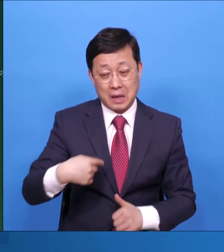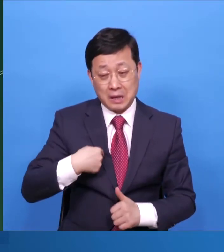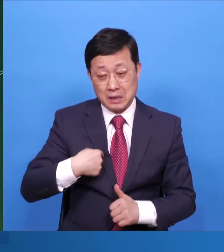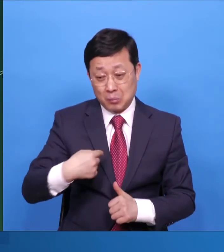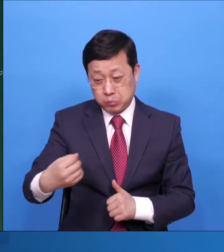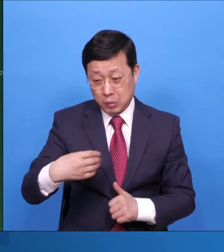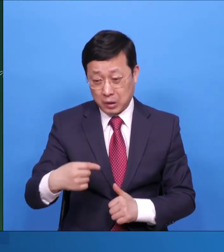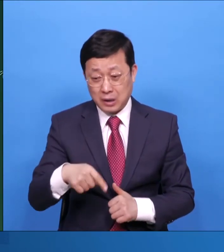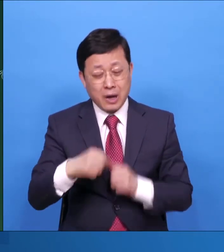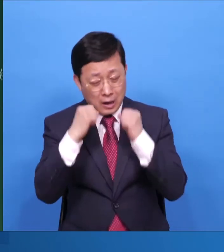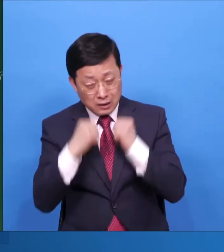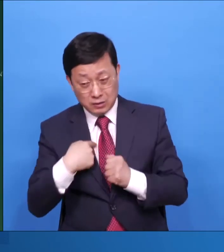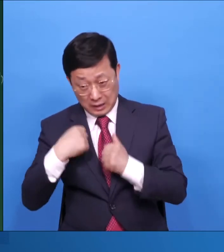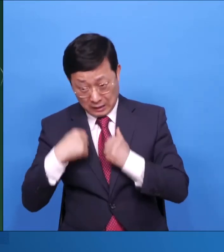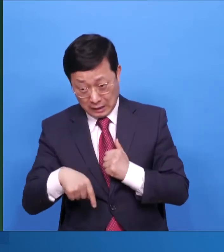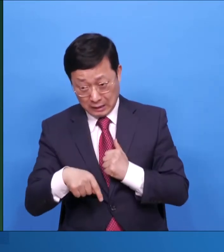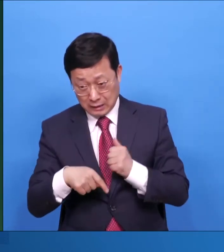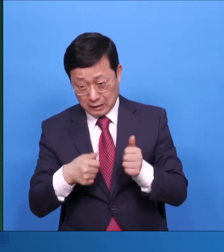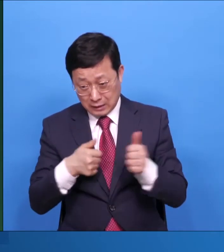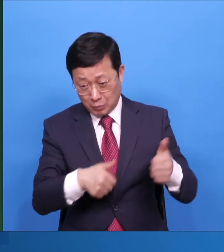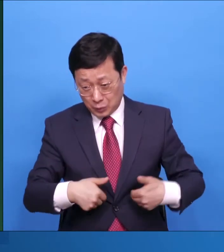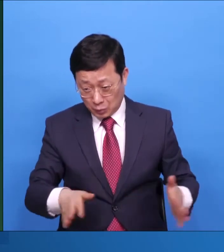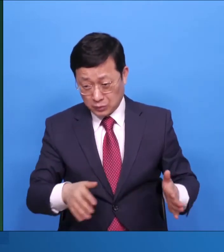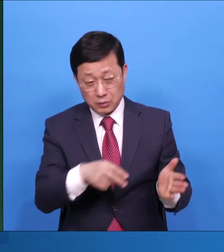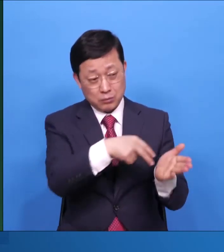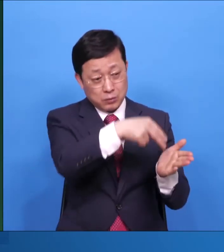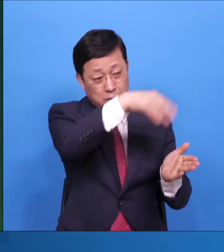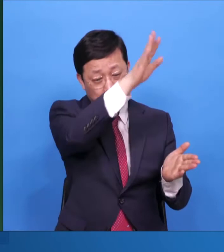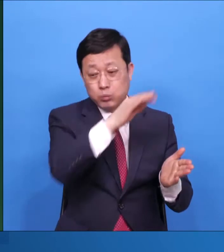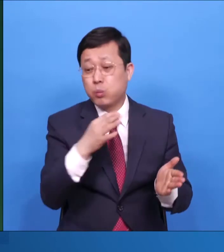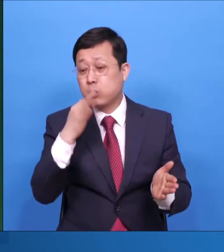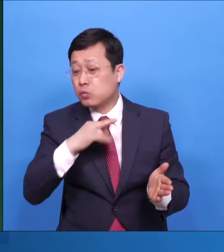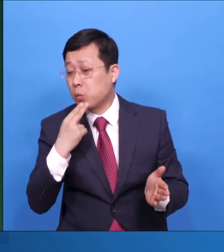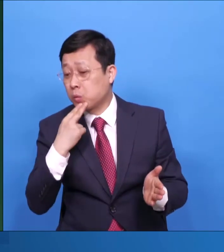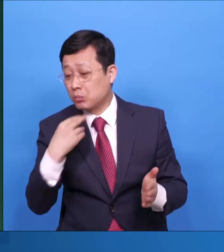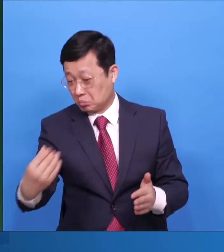Incluso Elías le decía a Eliseo, tú quédate aquí.